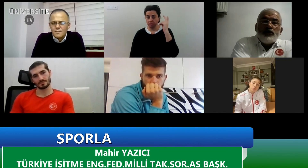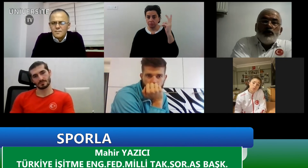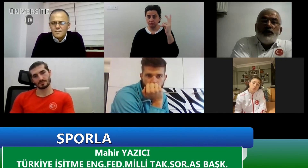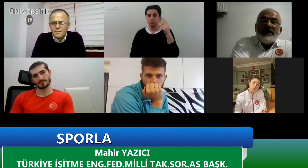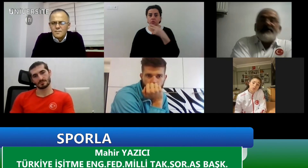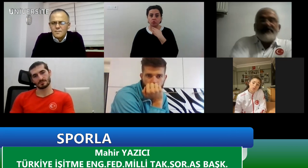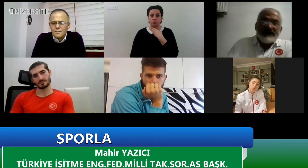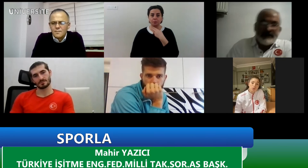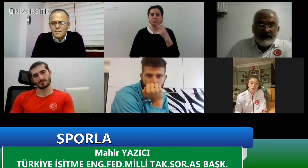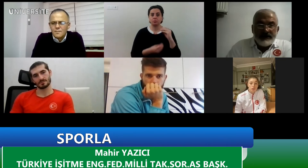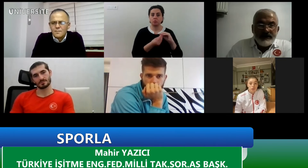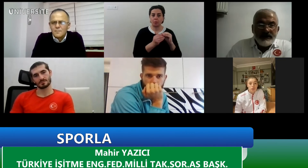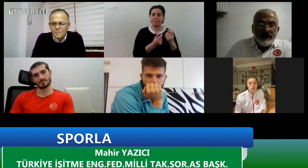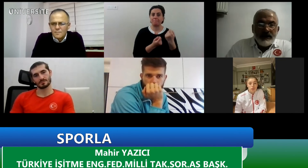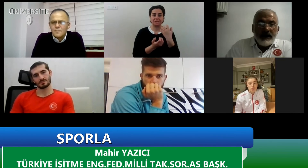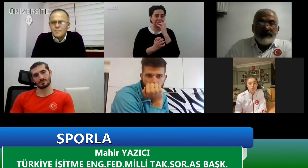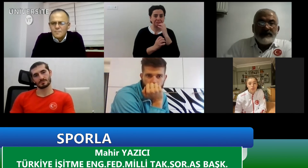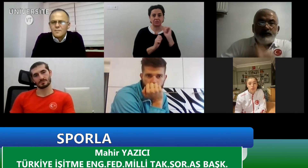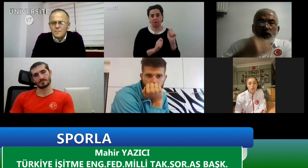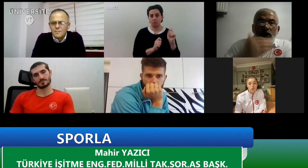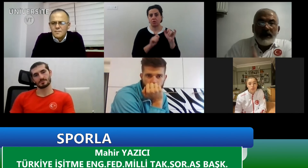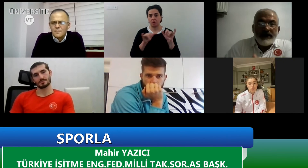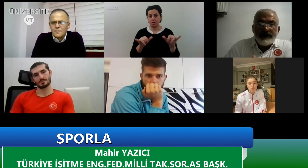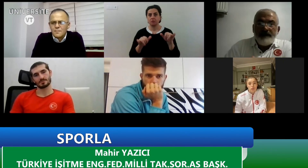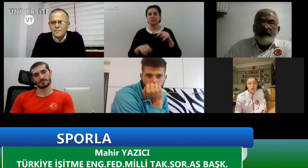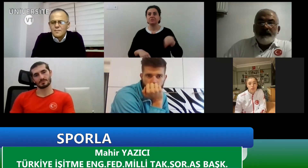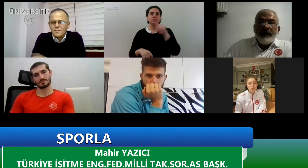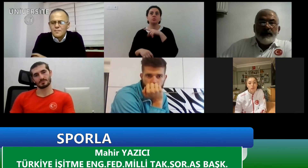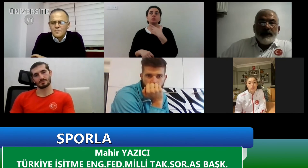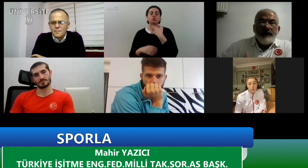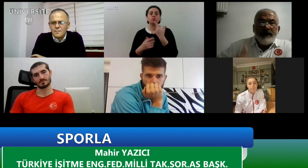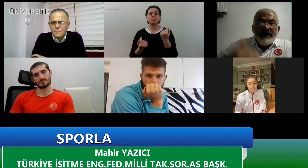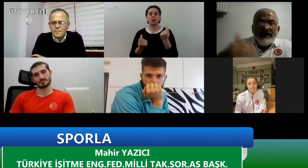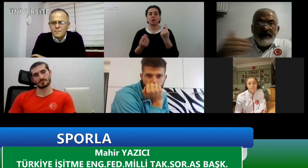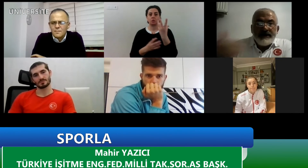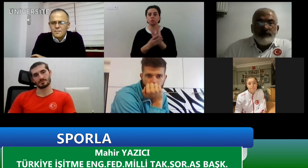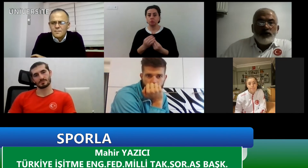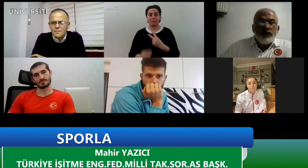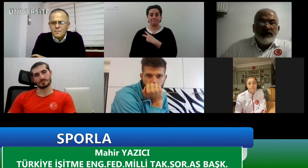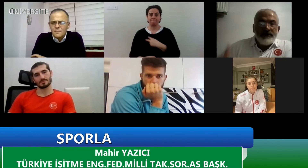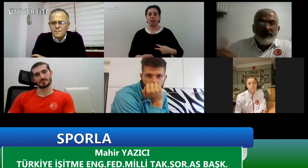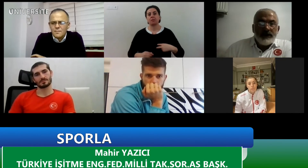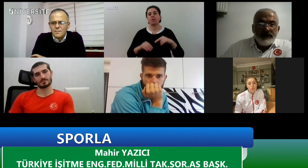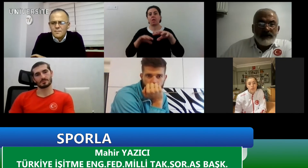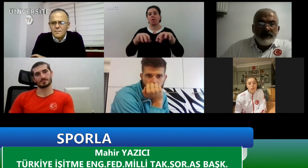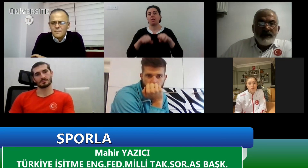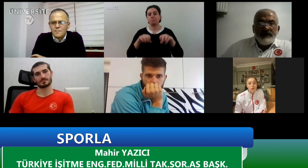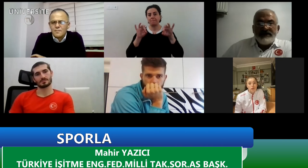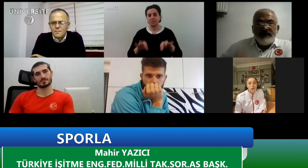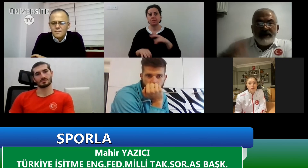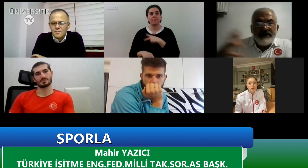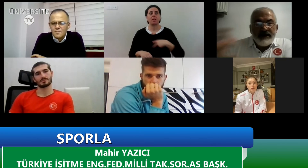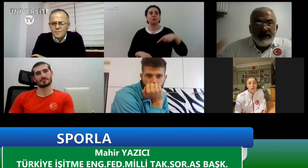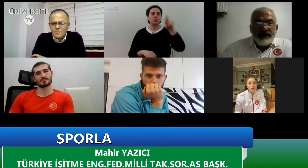Normallerin kulüpleri de sıkıntılı. Artık bu olayları belediyelerin bu konuda imkanları var.